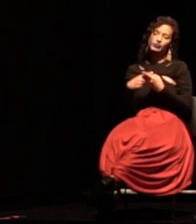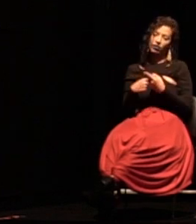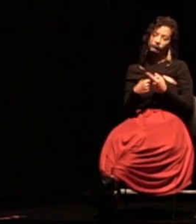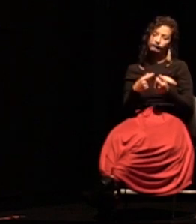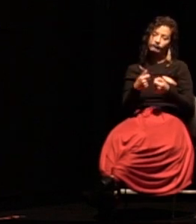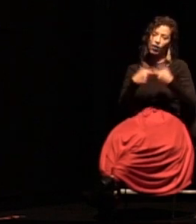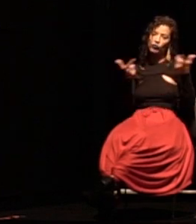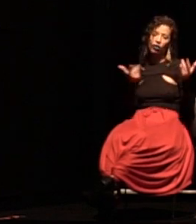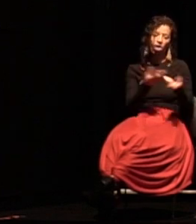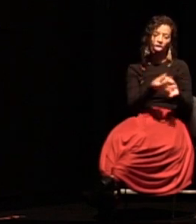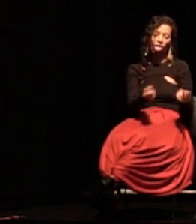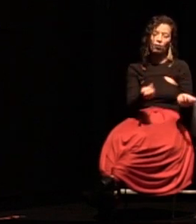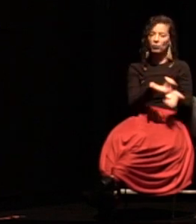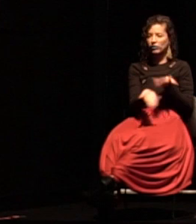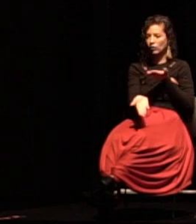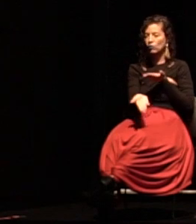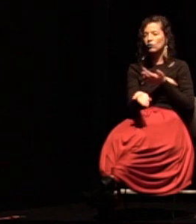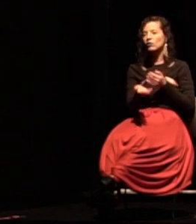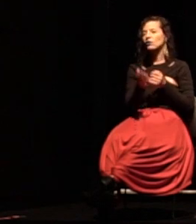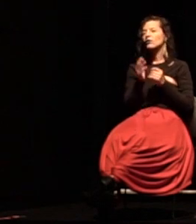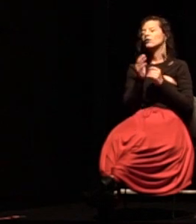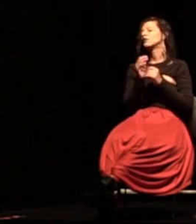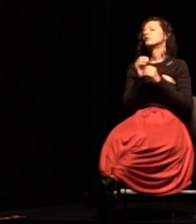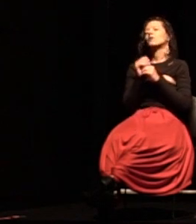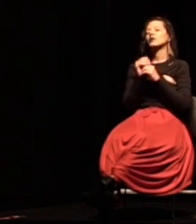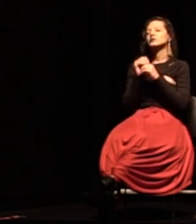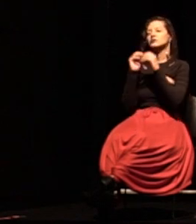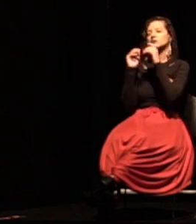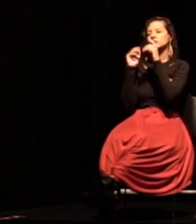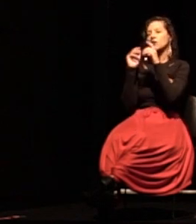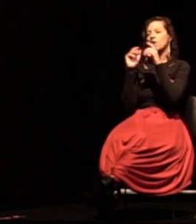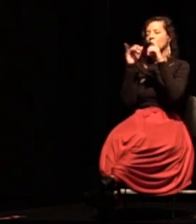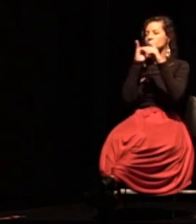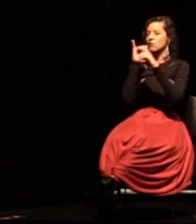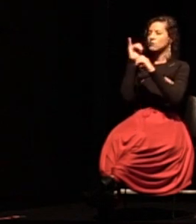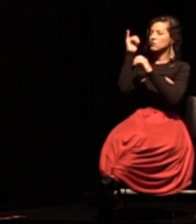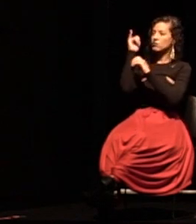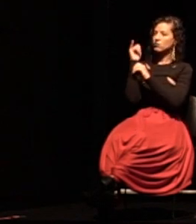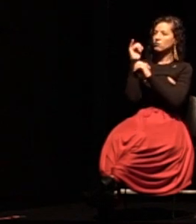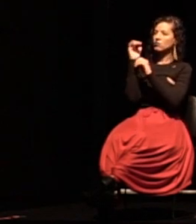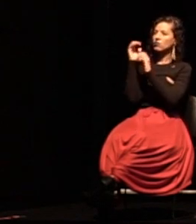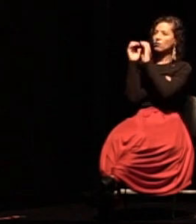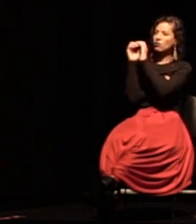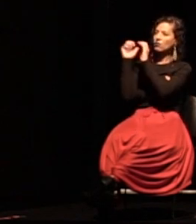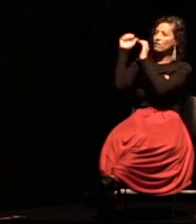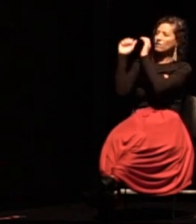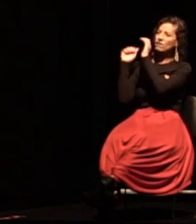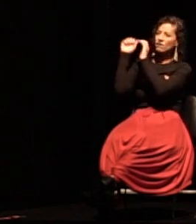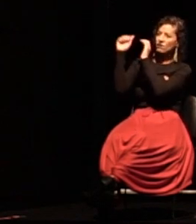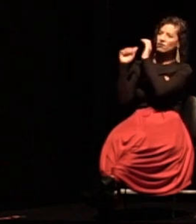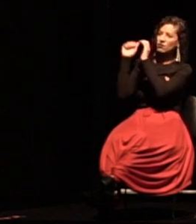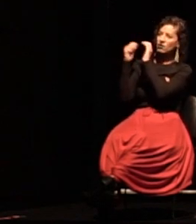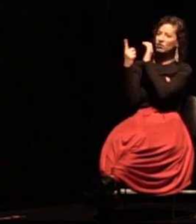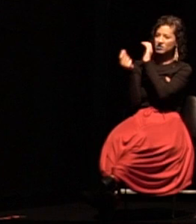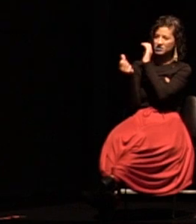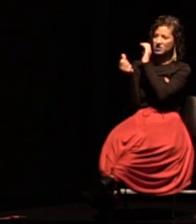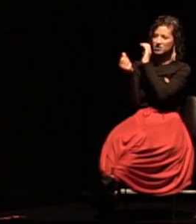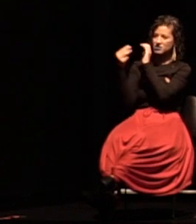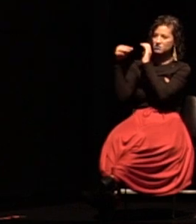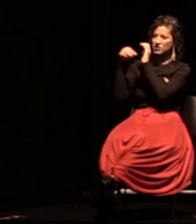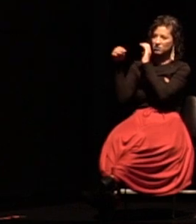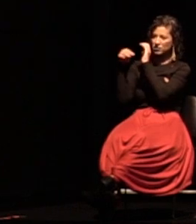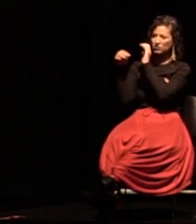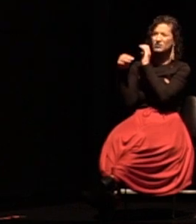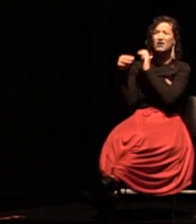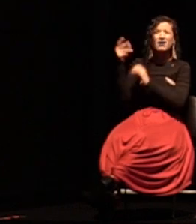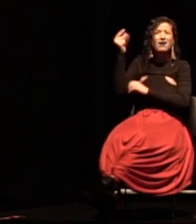usava, por exemplo, na câmera, na filmadora, melhor dizendo, 16mm, um filme 16mm, isso era